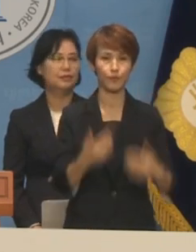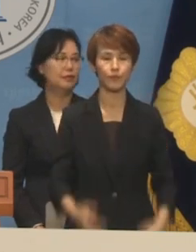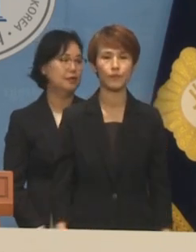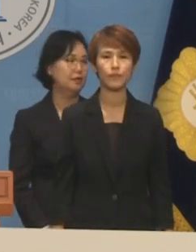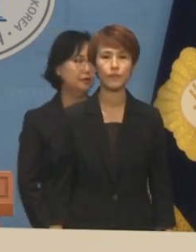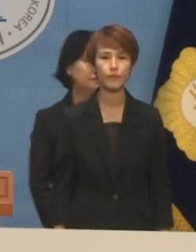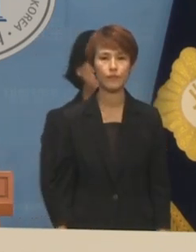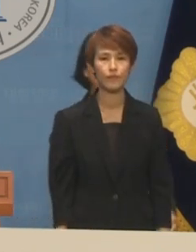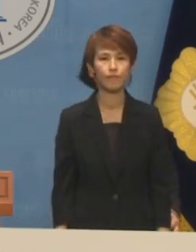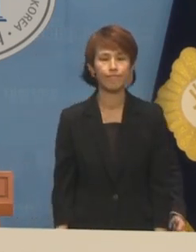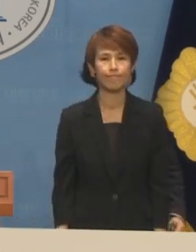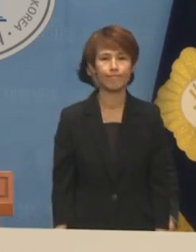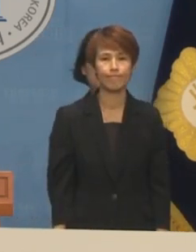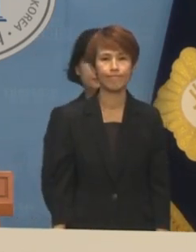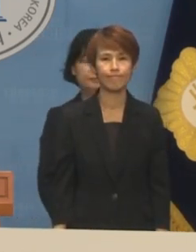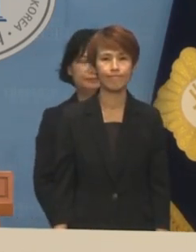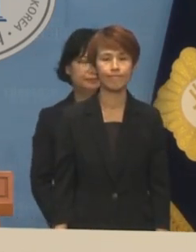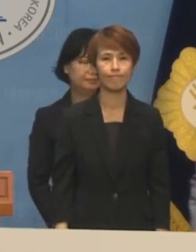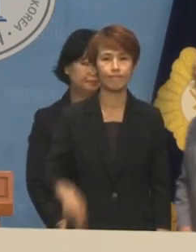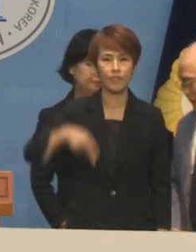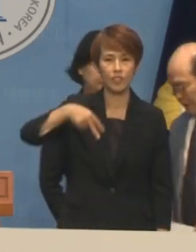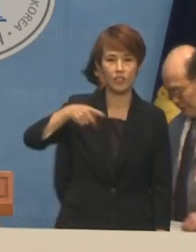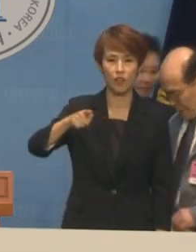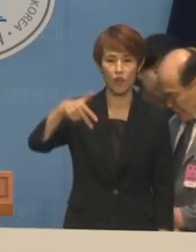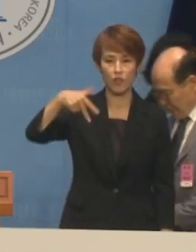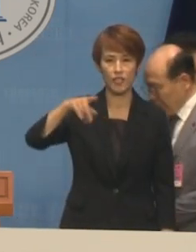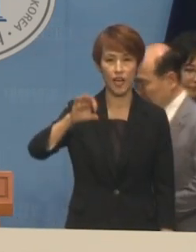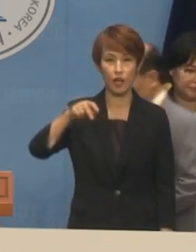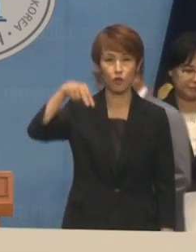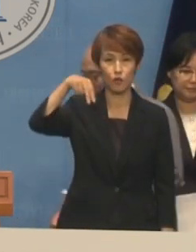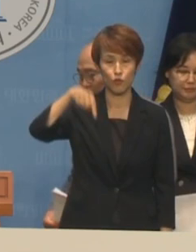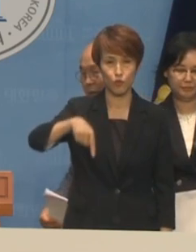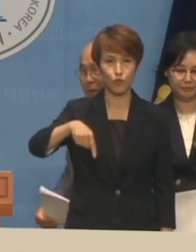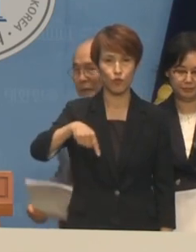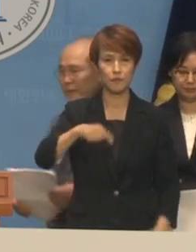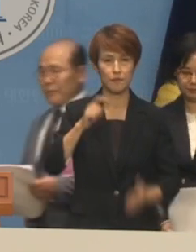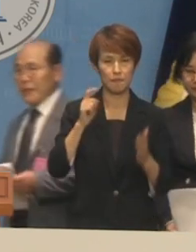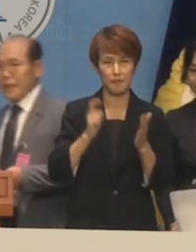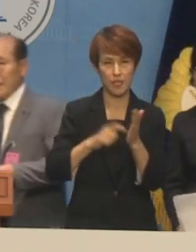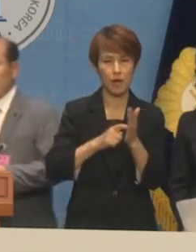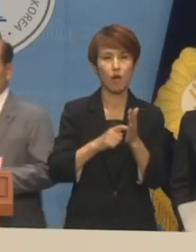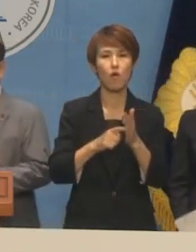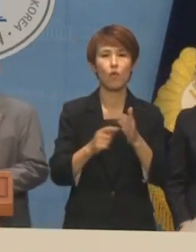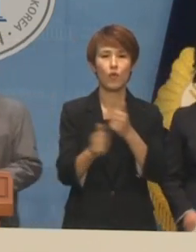해주시겠습니다. 먼저 서장수 비상대책위원장님 해주십시오.